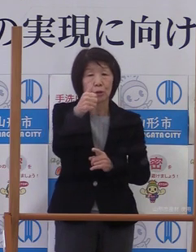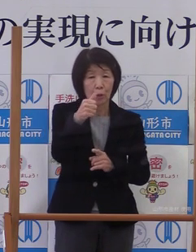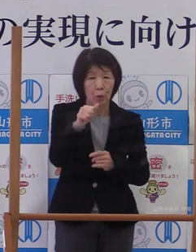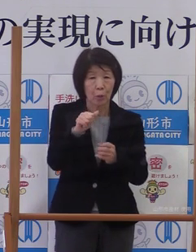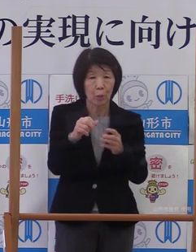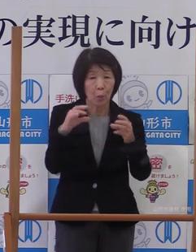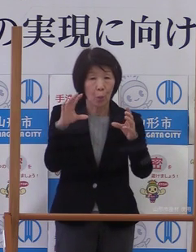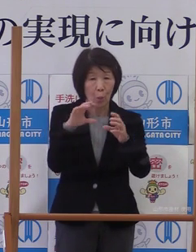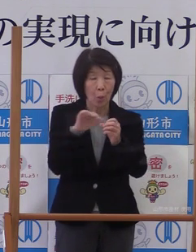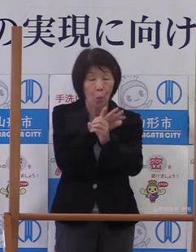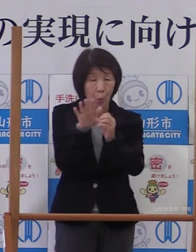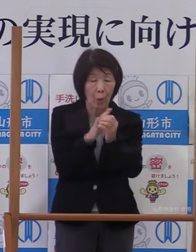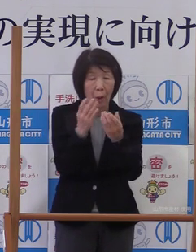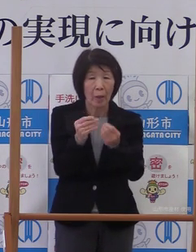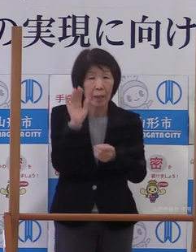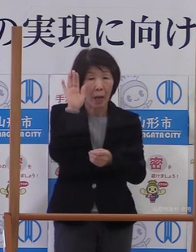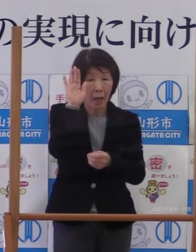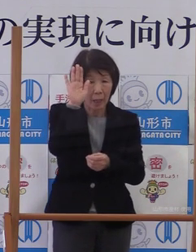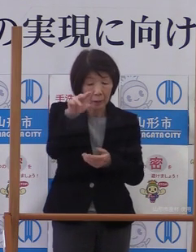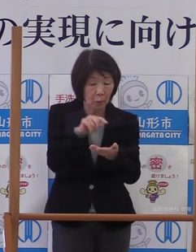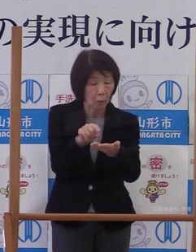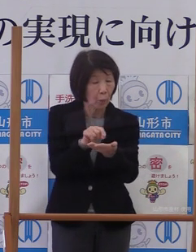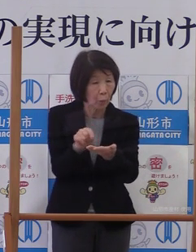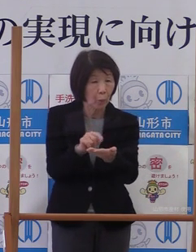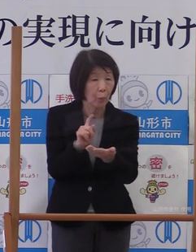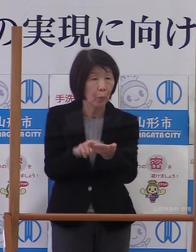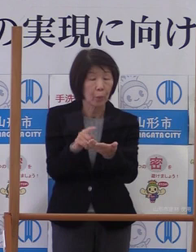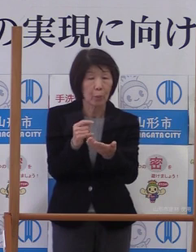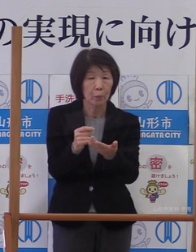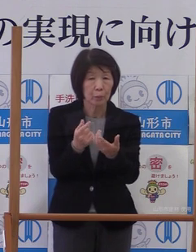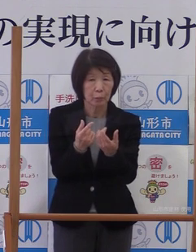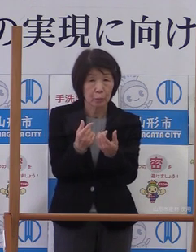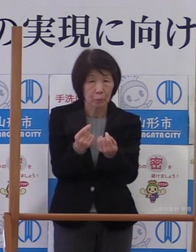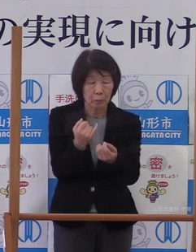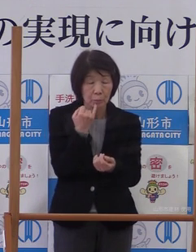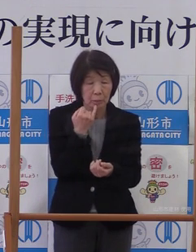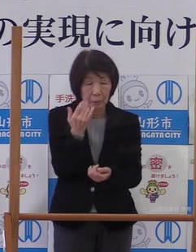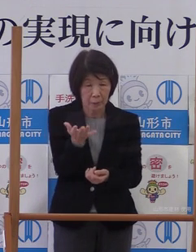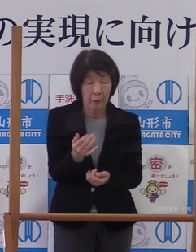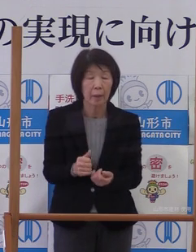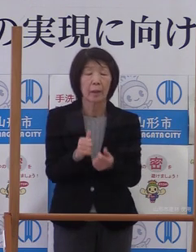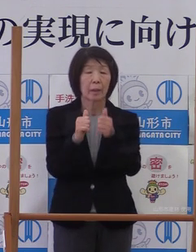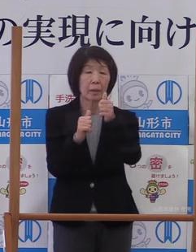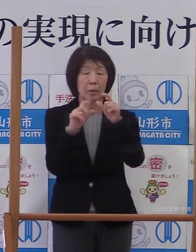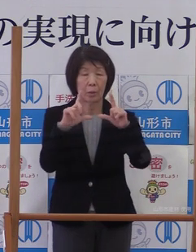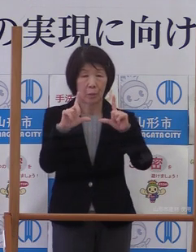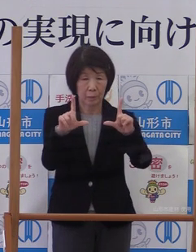生の推進、こちらにはないという認識でよろしいでしょうか。 はい、